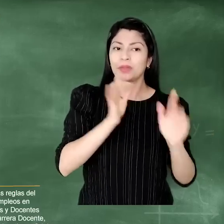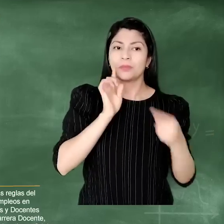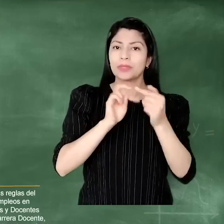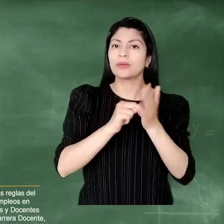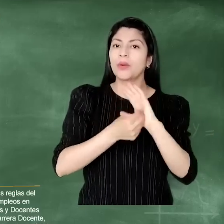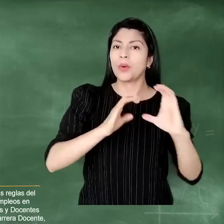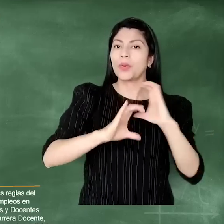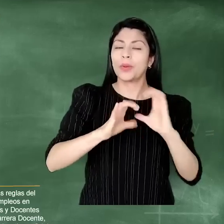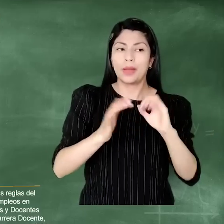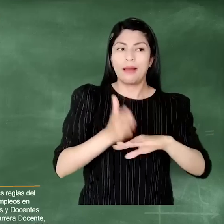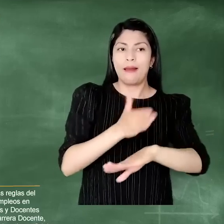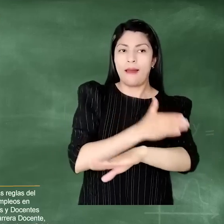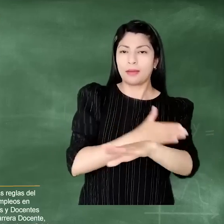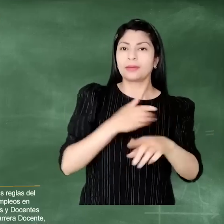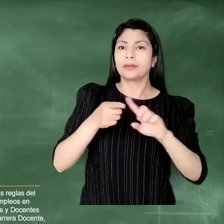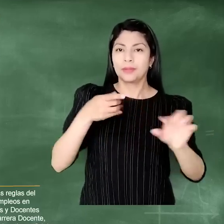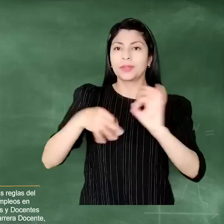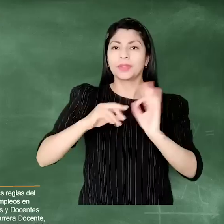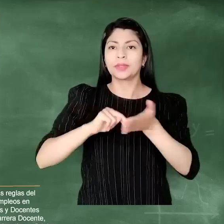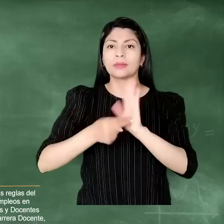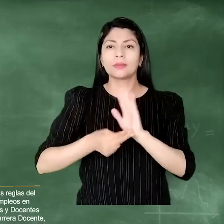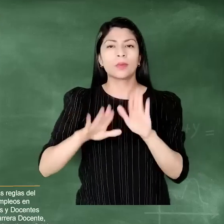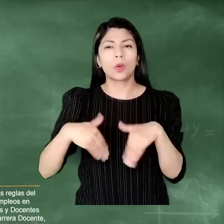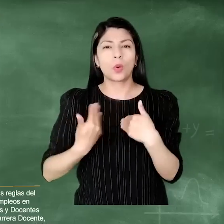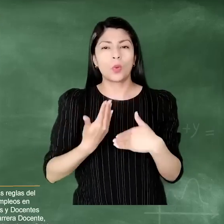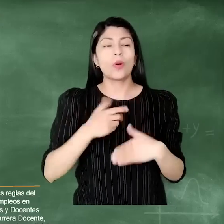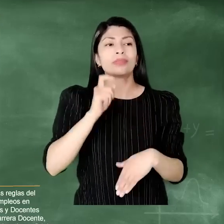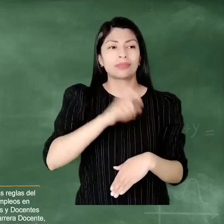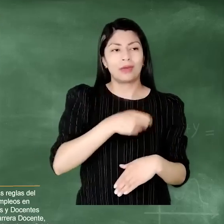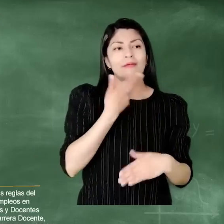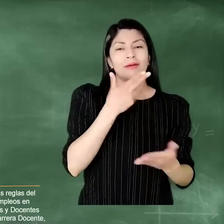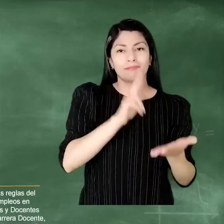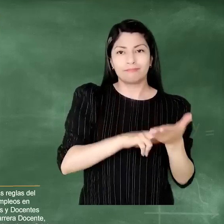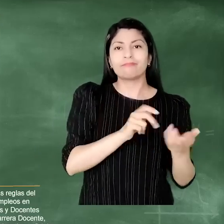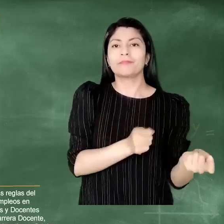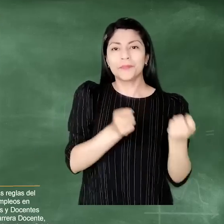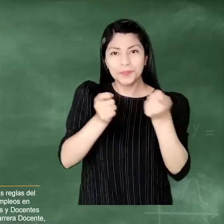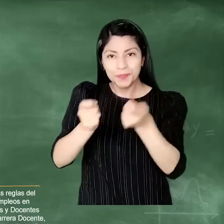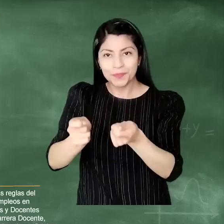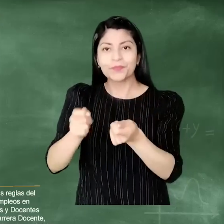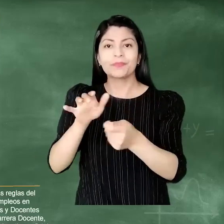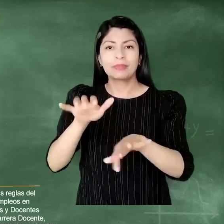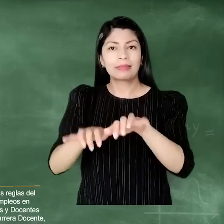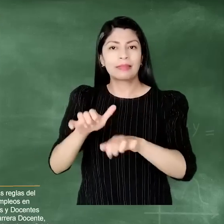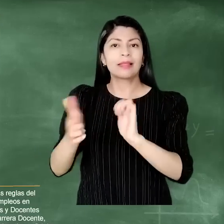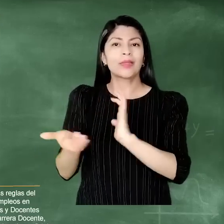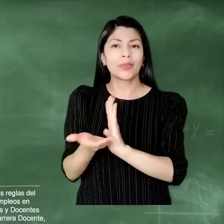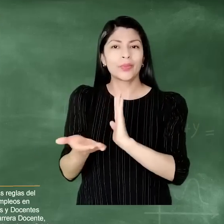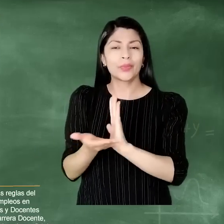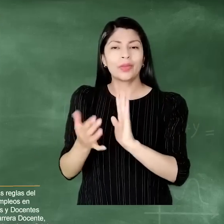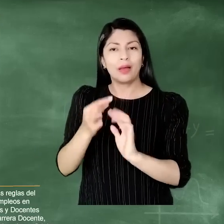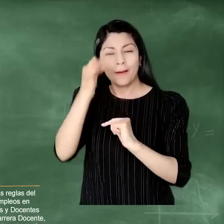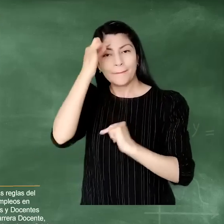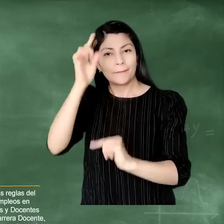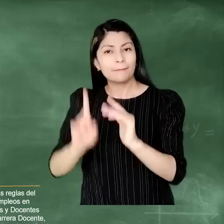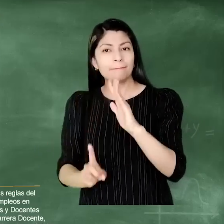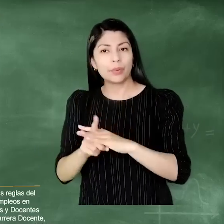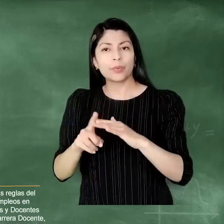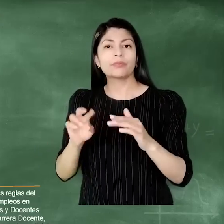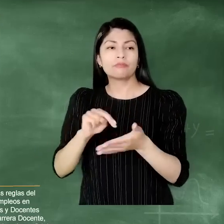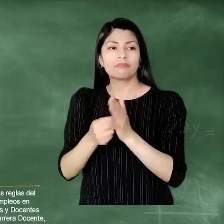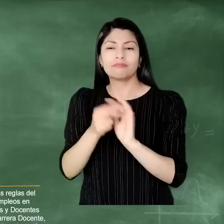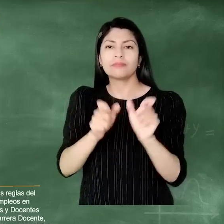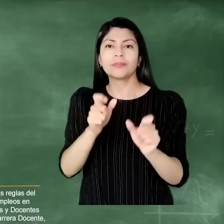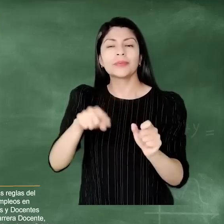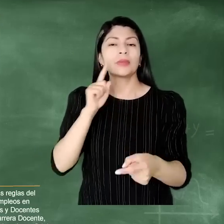días siguientes a la comunicación de que trata el inciso anterior, deberá oficiar a la Secretaría de Educación de la entidad